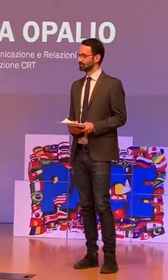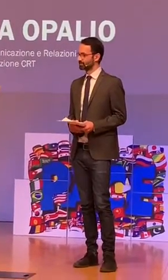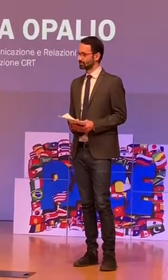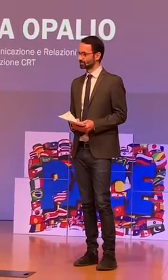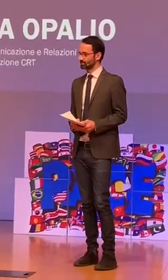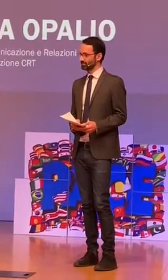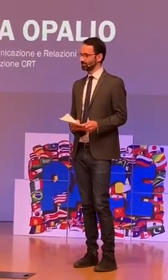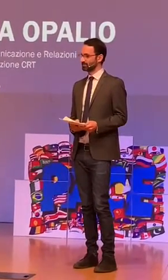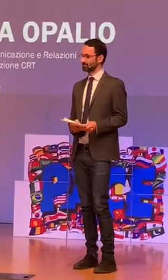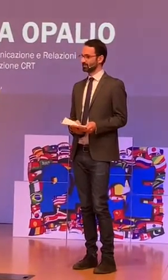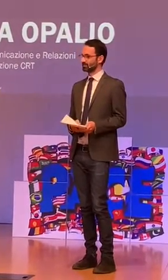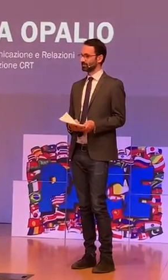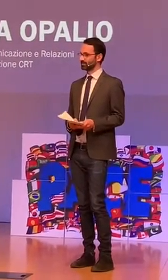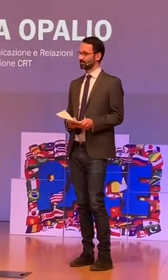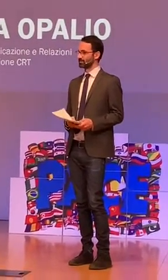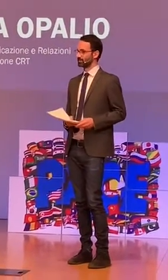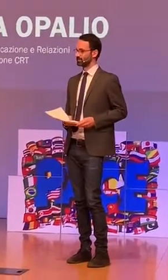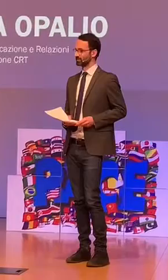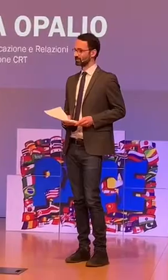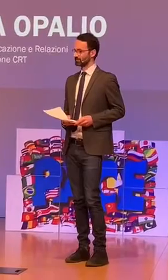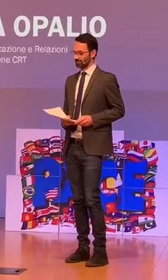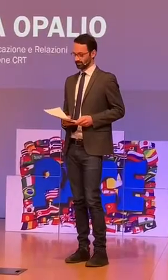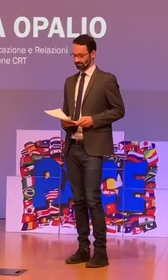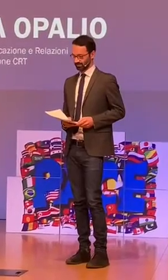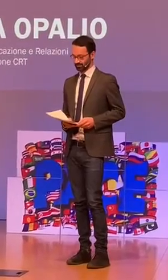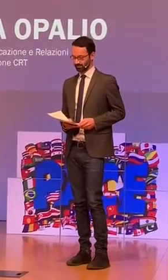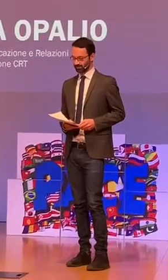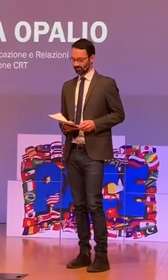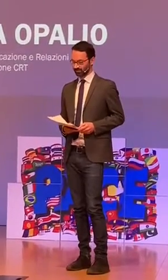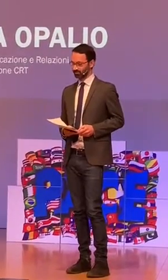13.000 studenti coinvolti nelle adozioni,